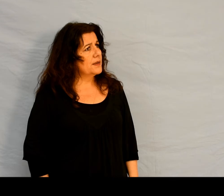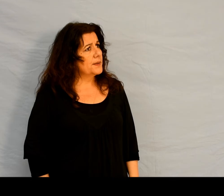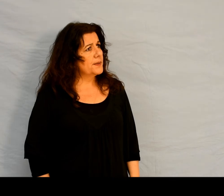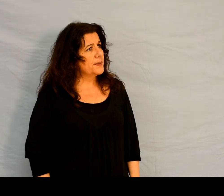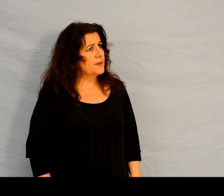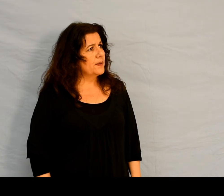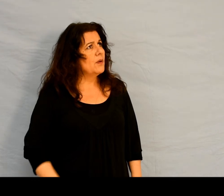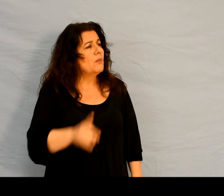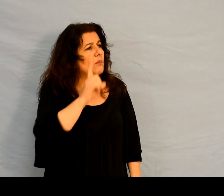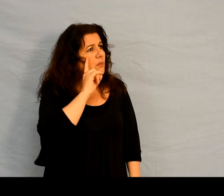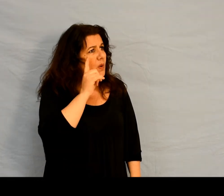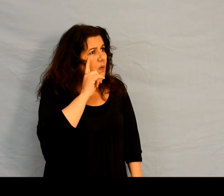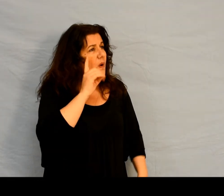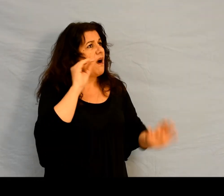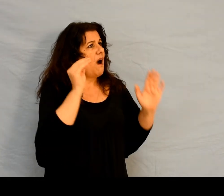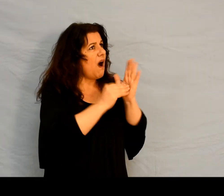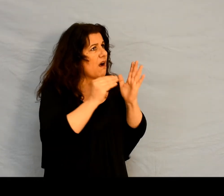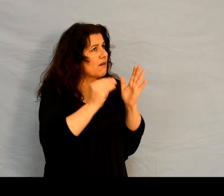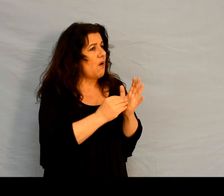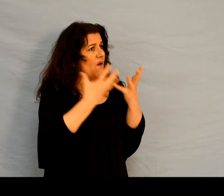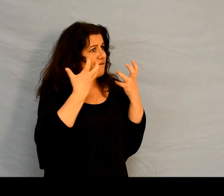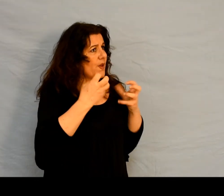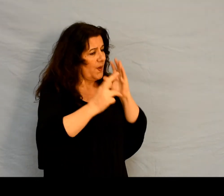Pourquoi voulez-vous m'entendre encore une fois?